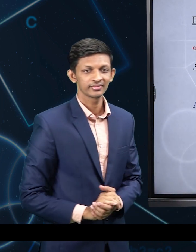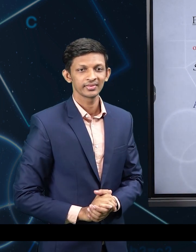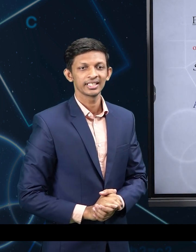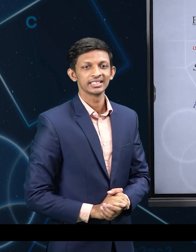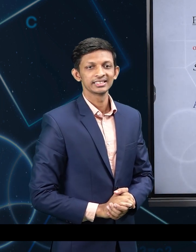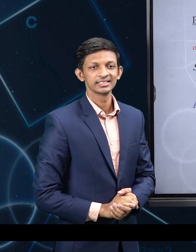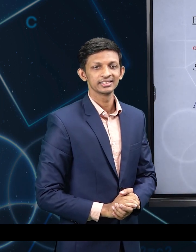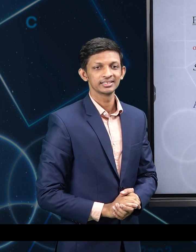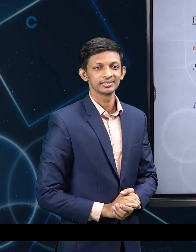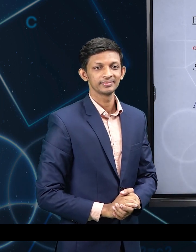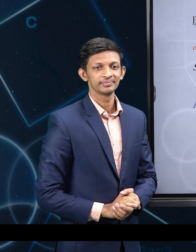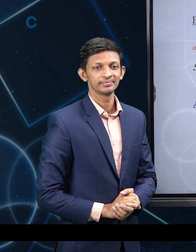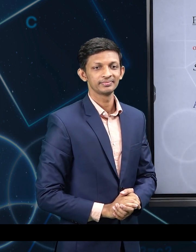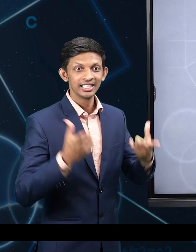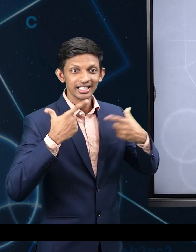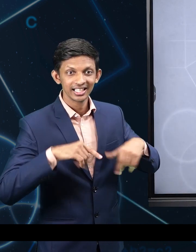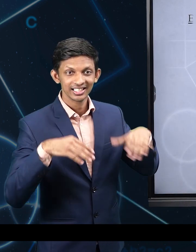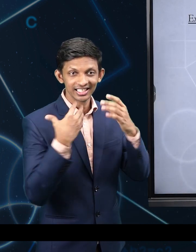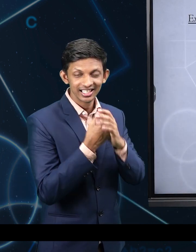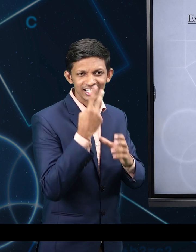9.375 ಪೈ ಚದರ ಸೆಂಟಿಮೀಟರ್.